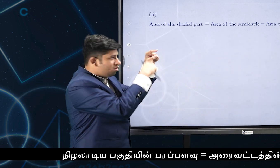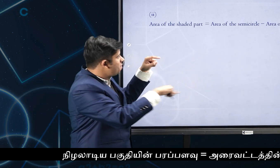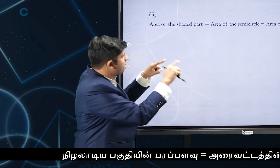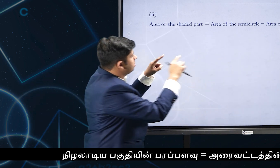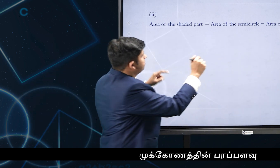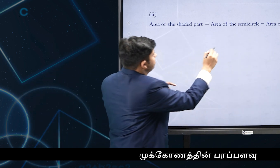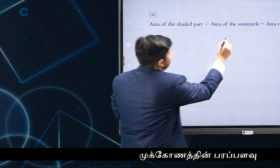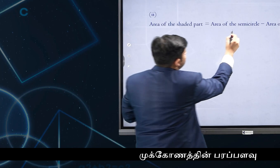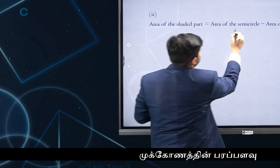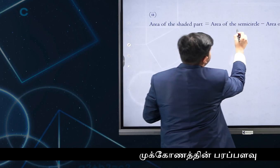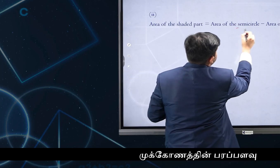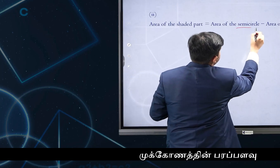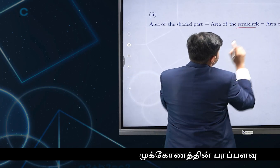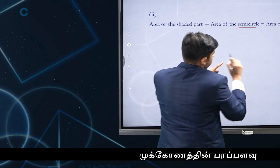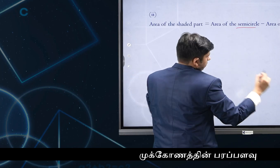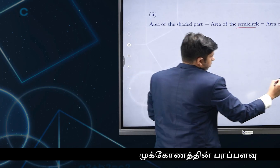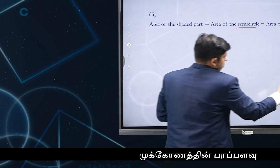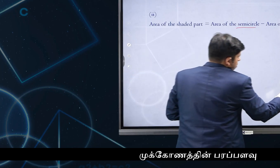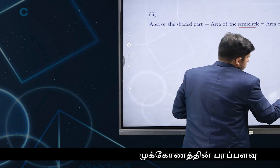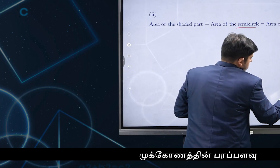கழித்தல் முக்கோணத்தின் பரப்பளவு.